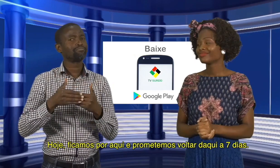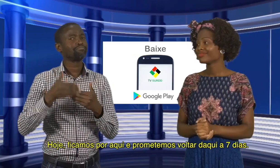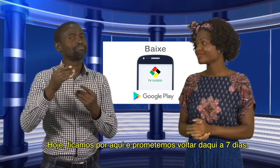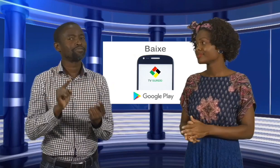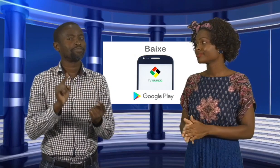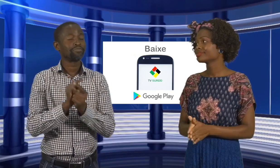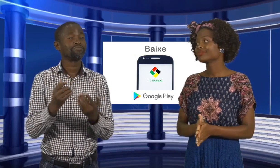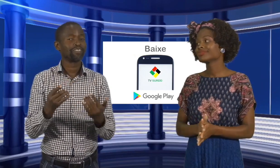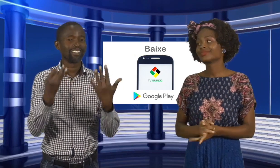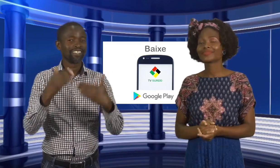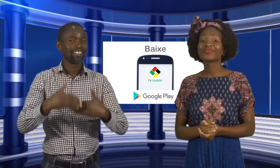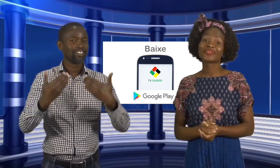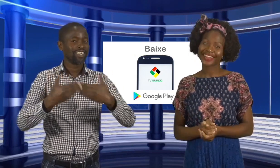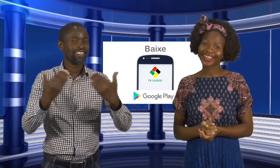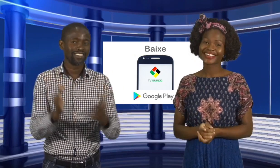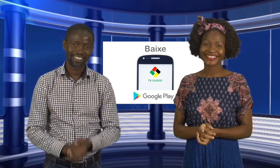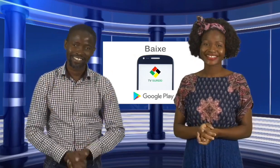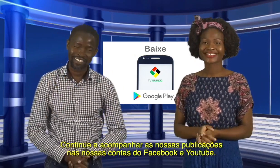a 7 dias